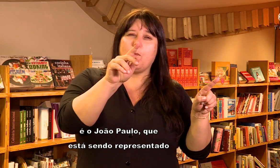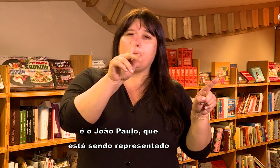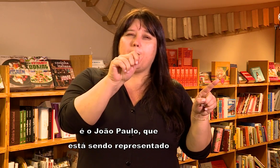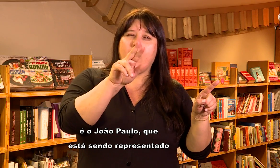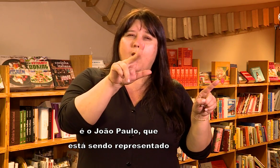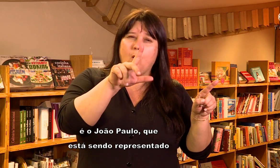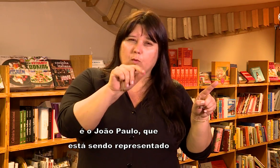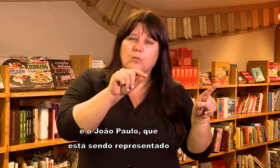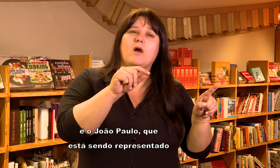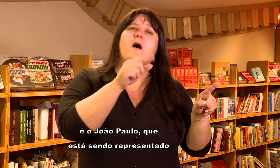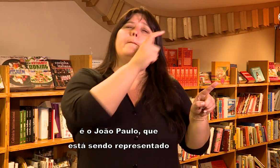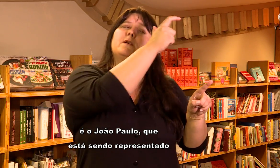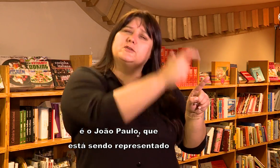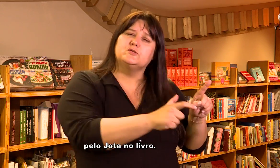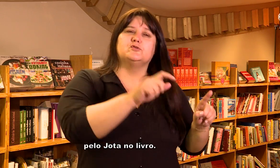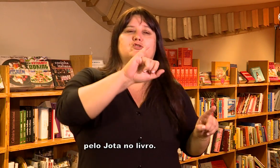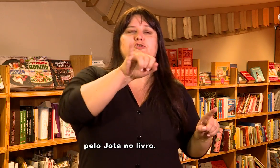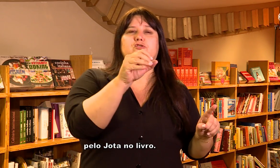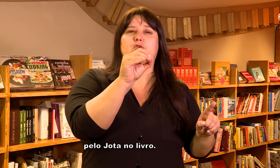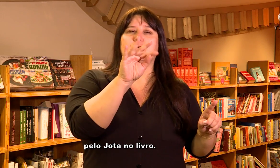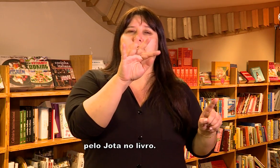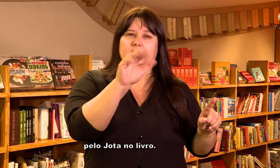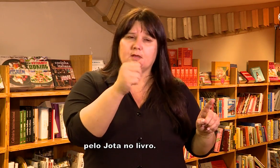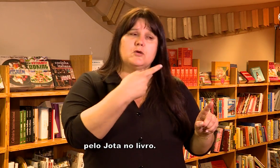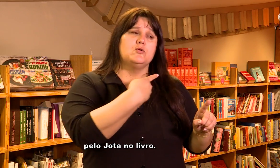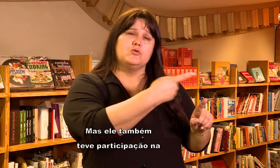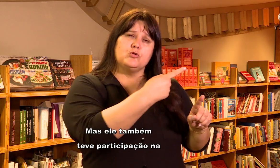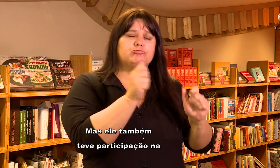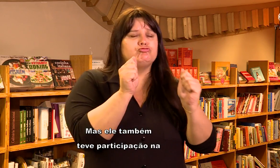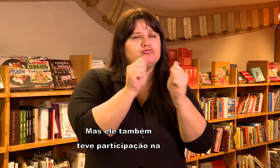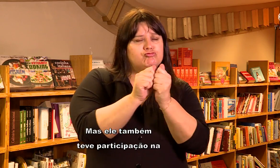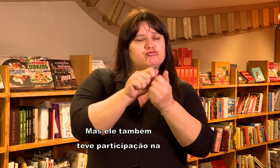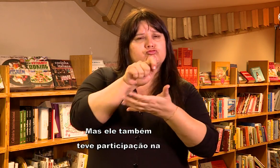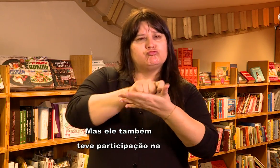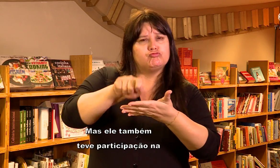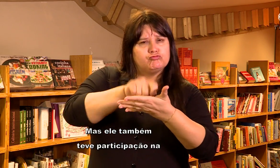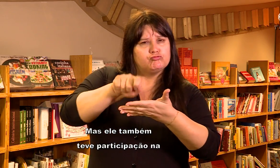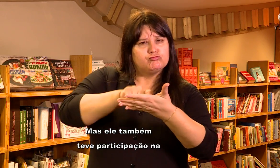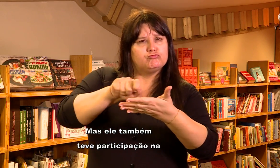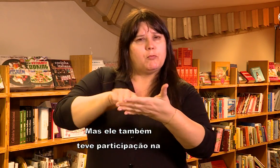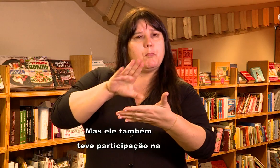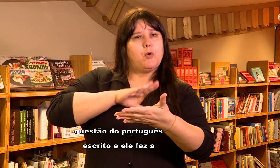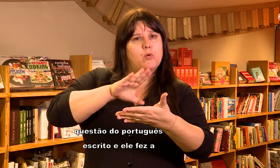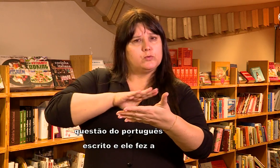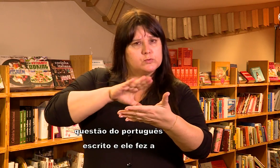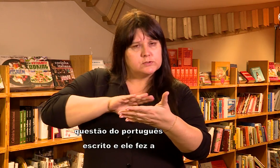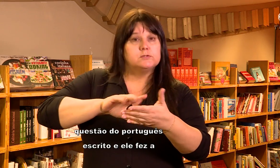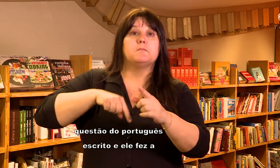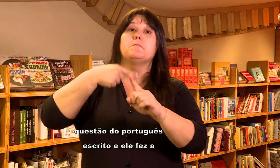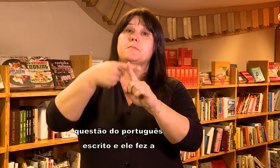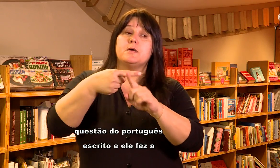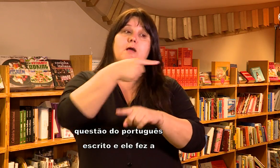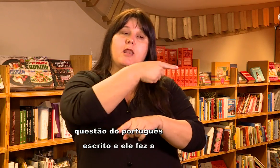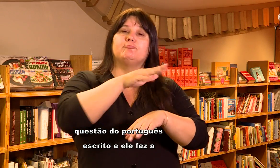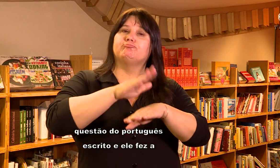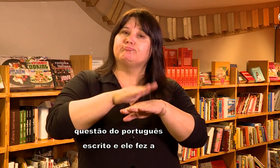que está sendo representado pelo Jota no livro. Mas ele também teve participação na questão do português escrito, e ele